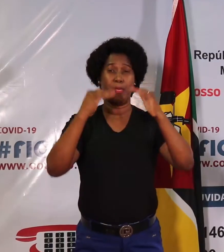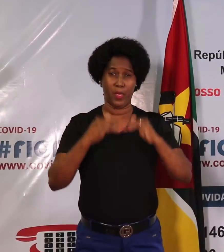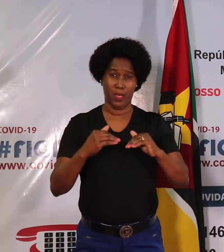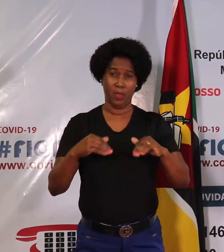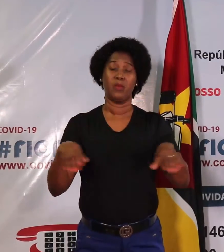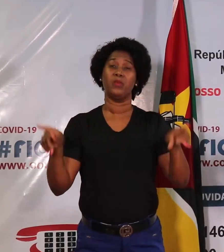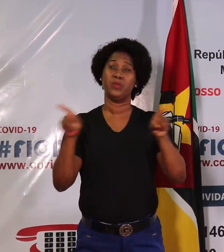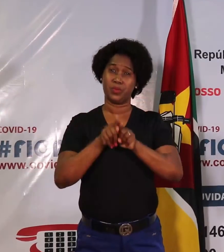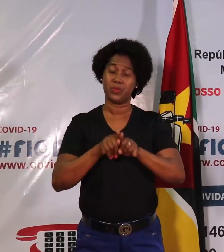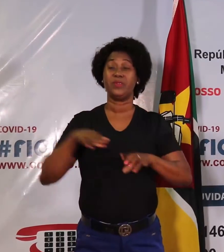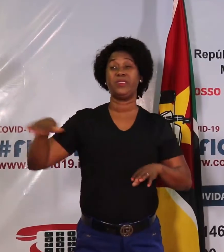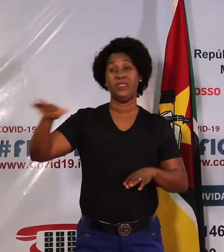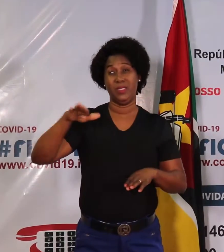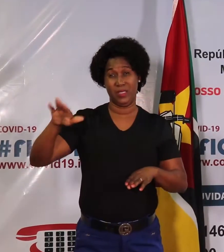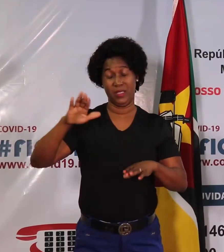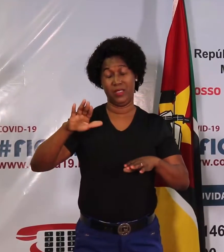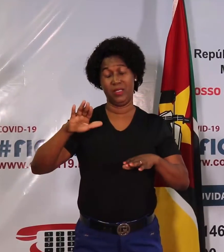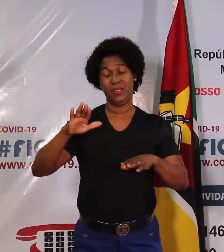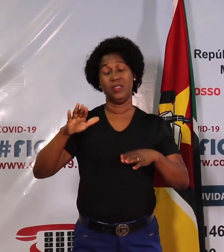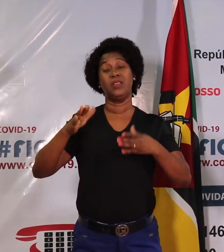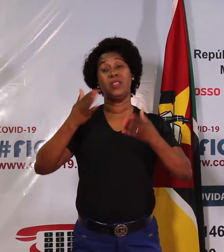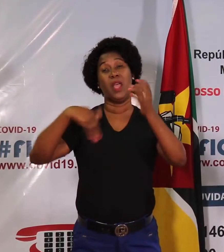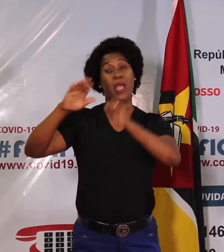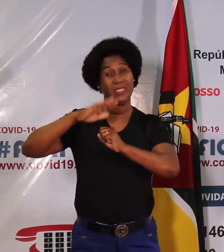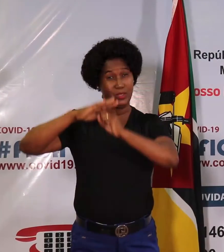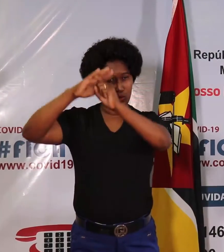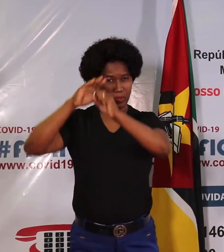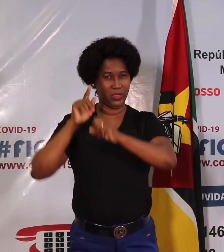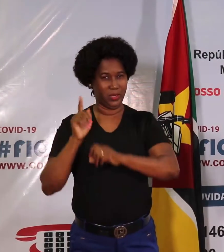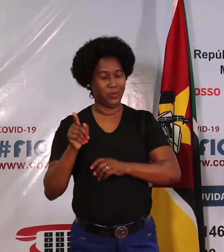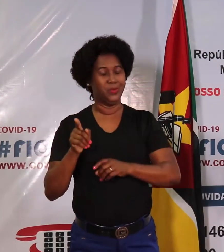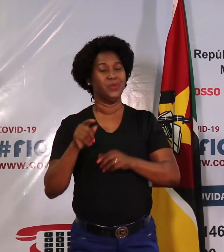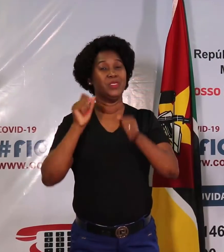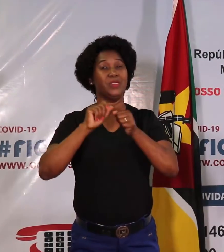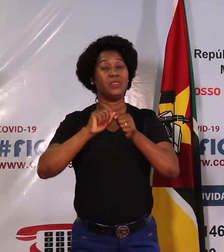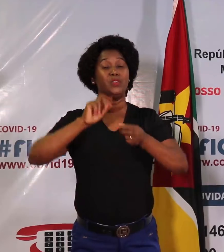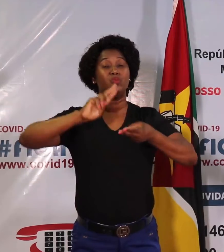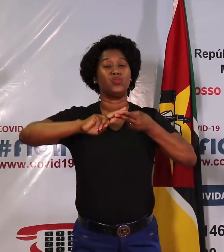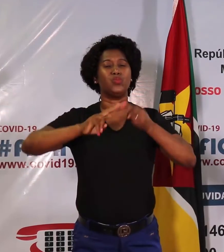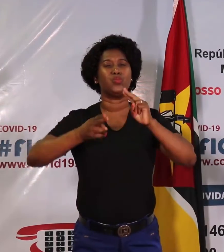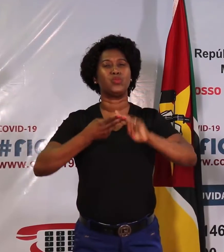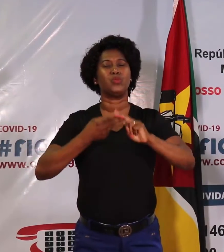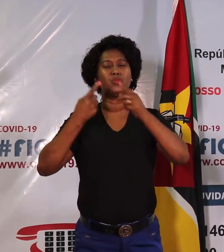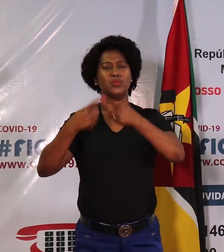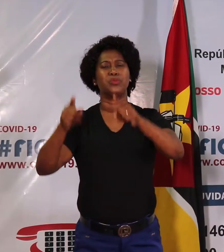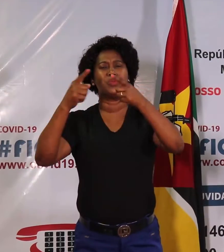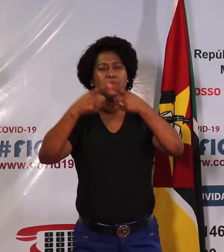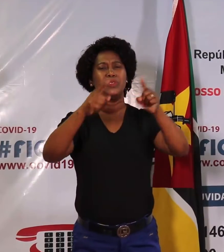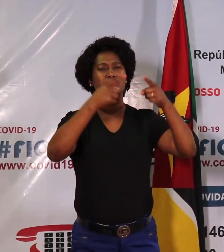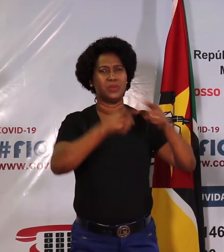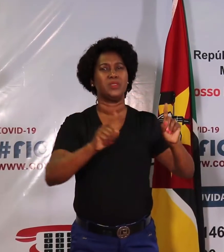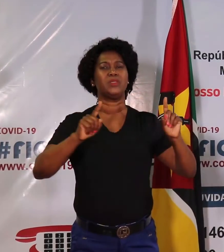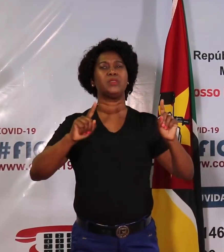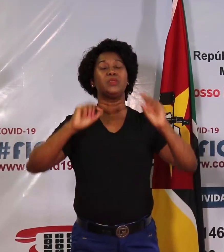nível da área de ação social, foram realizados vários encontros com associações